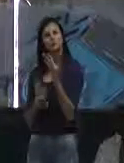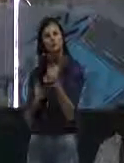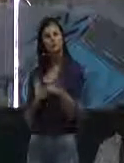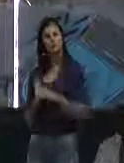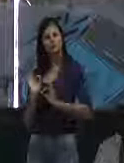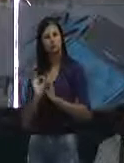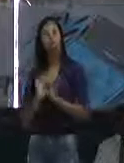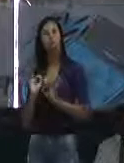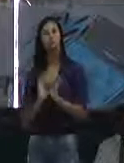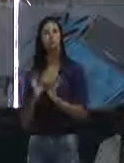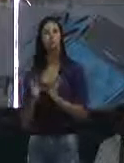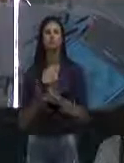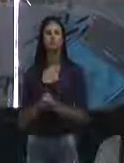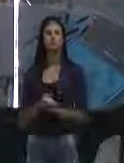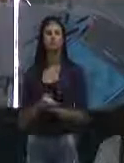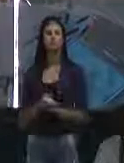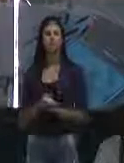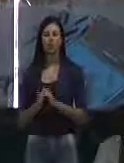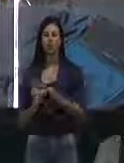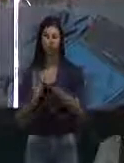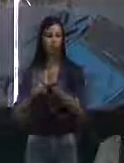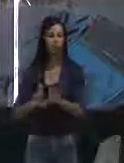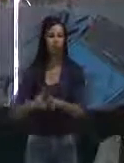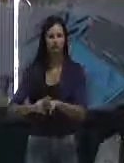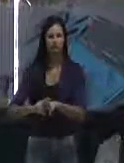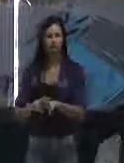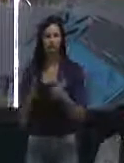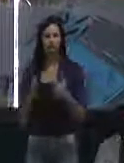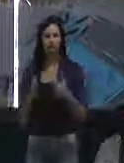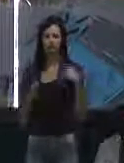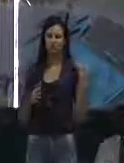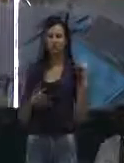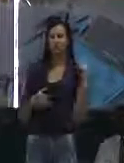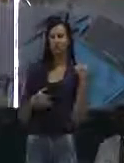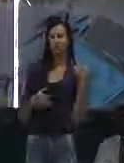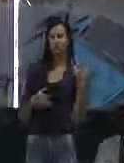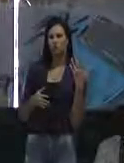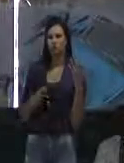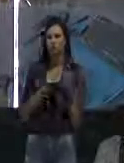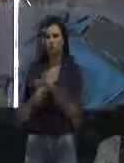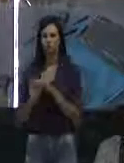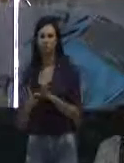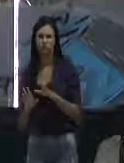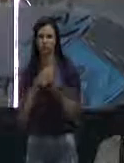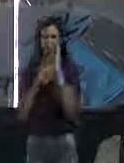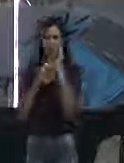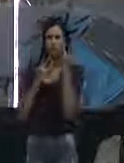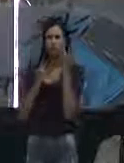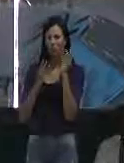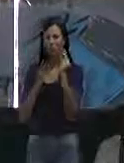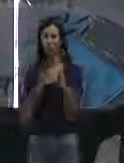acaso. Por acaso você fica doido? Por acaso você treme? Por acaso você não dorme?